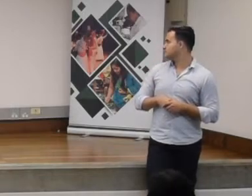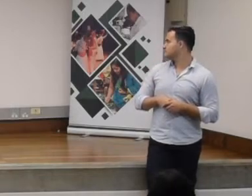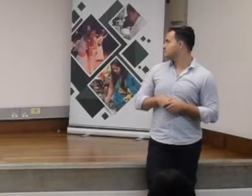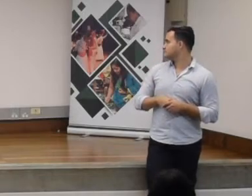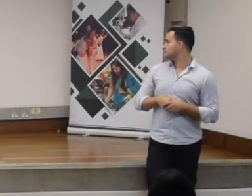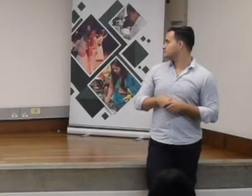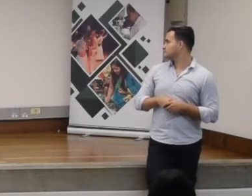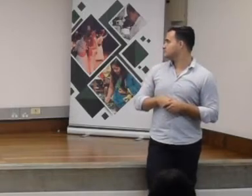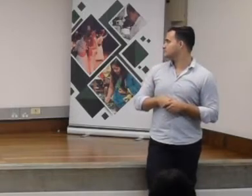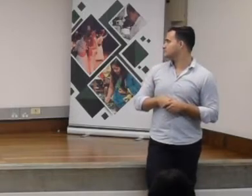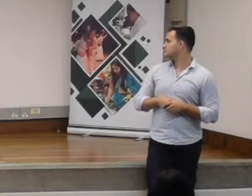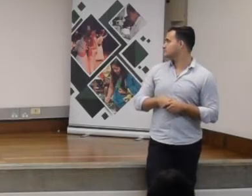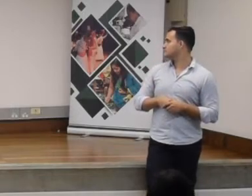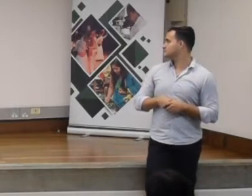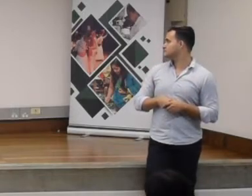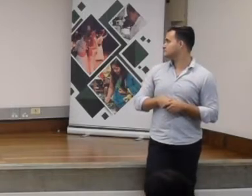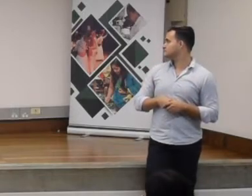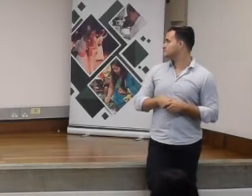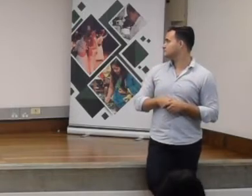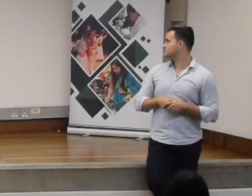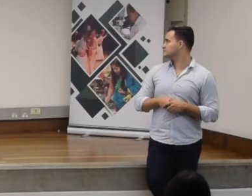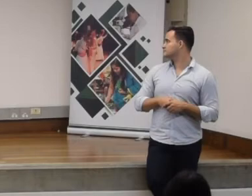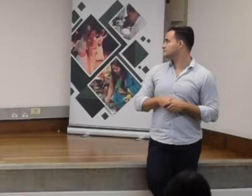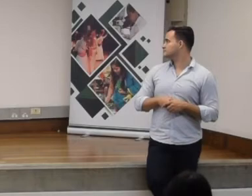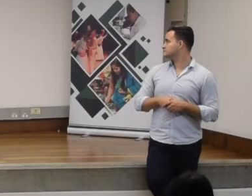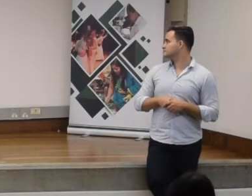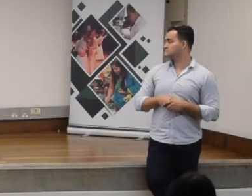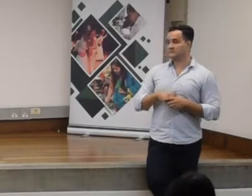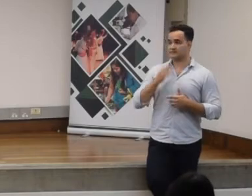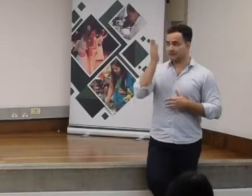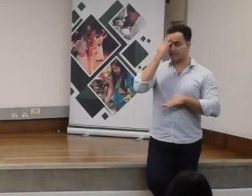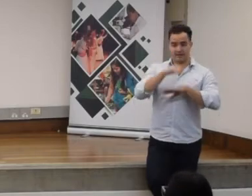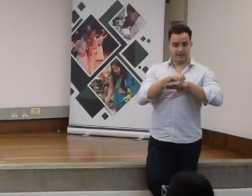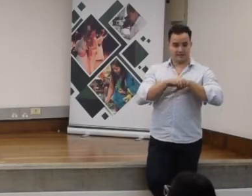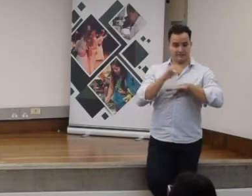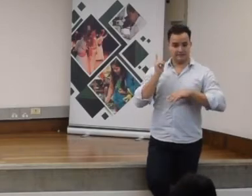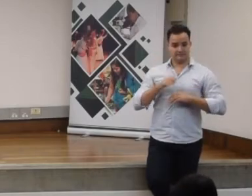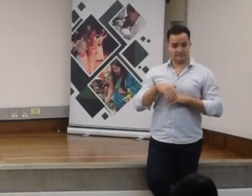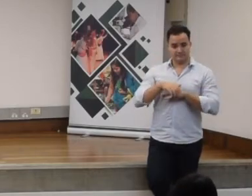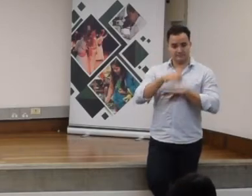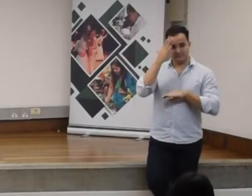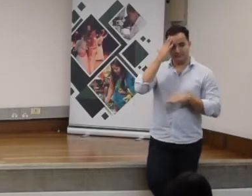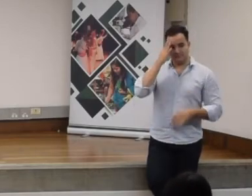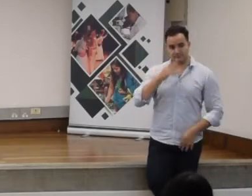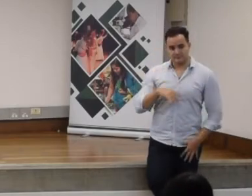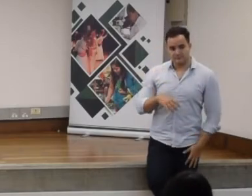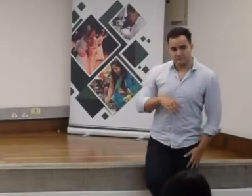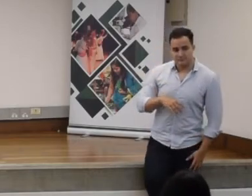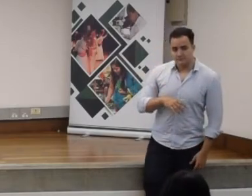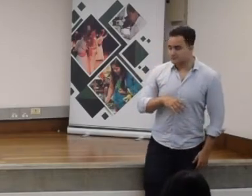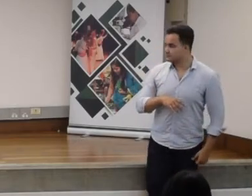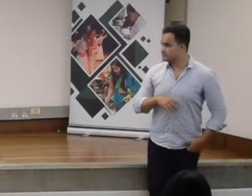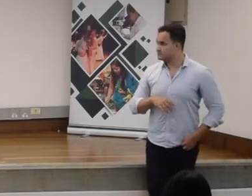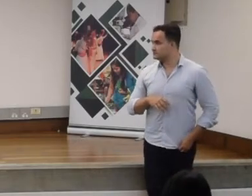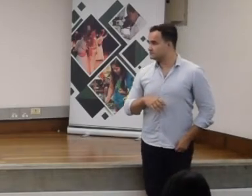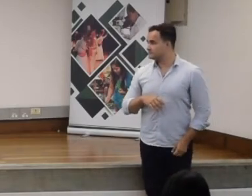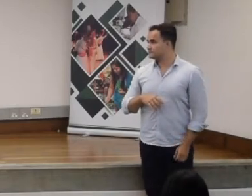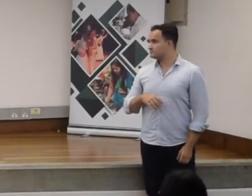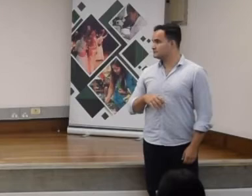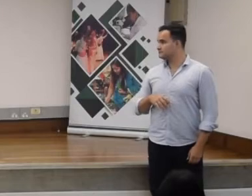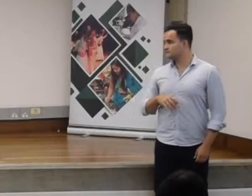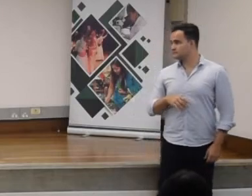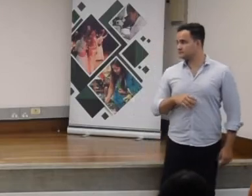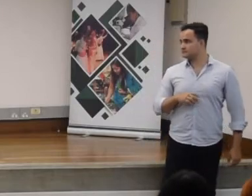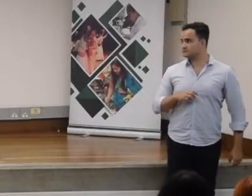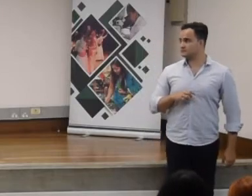adicionalmente, ¿sí?, las transferencias presupuestarias para la educación superior no están distribuidas de